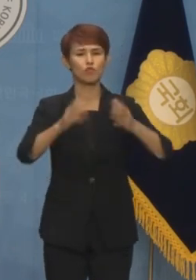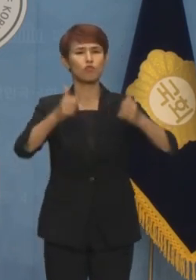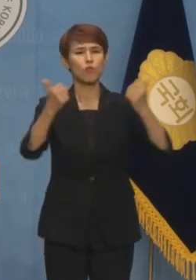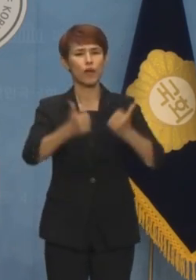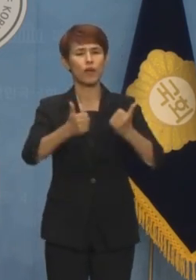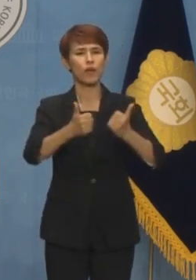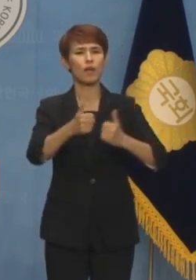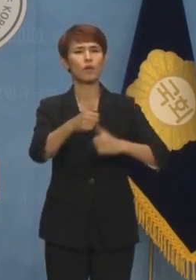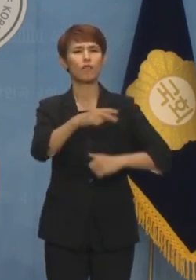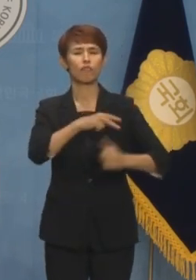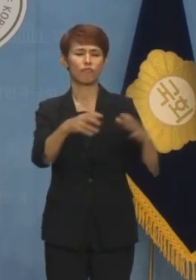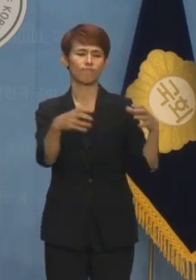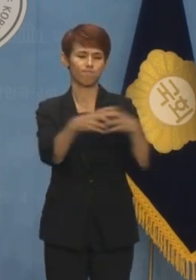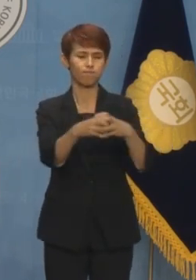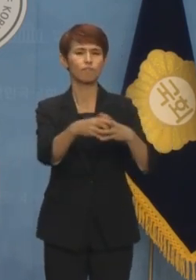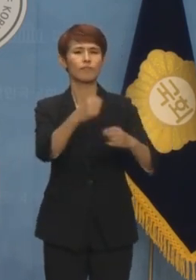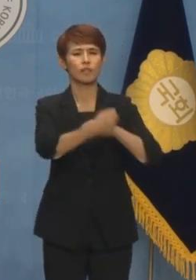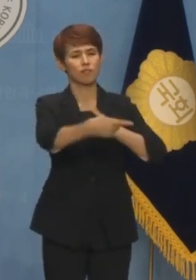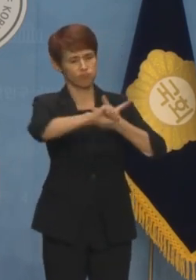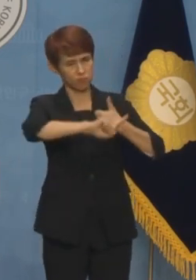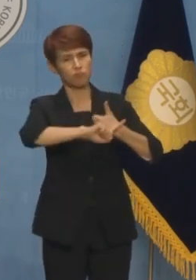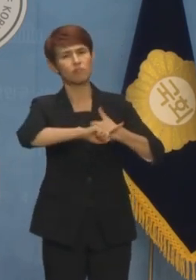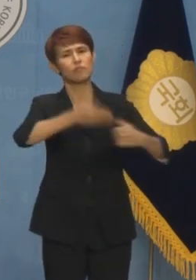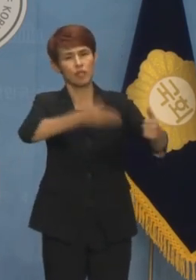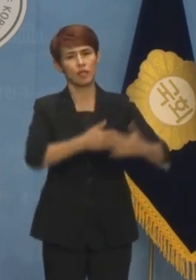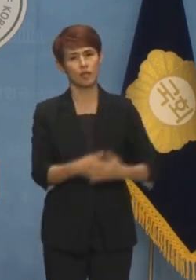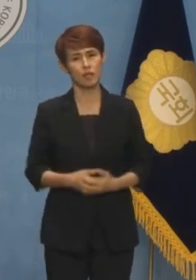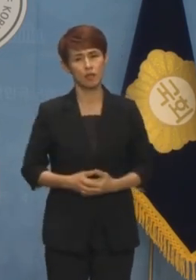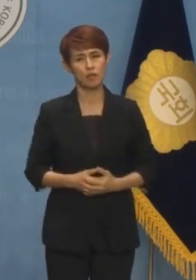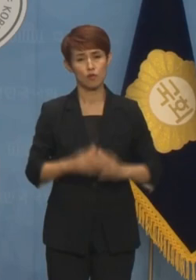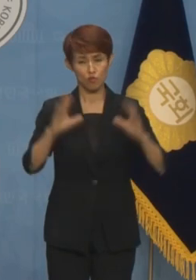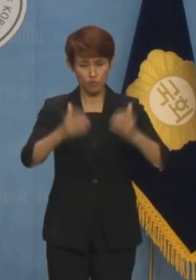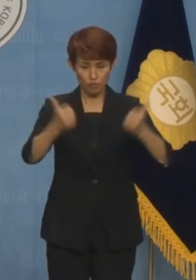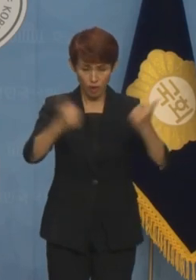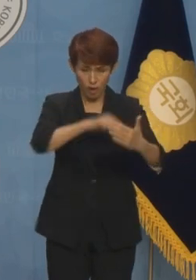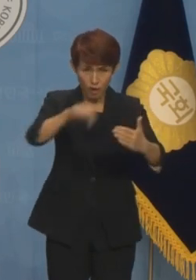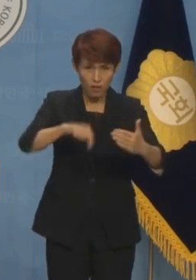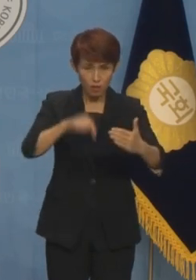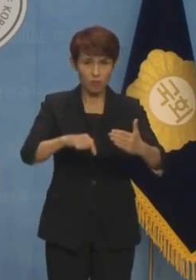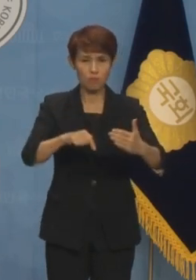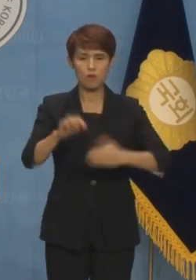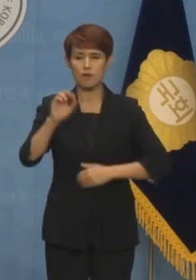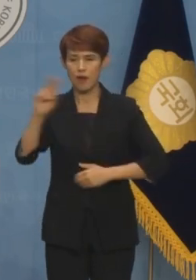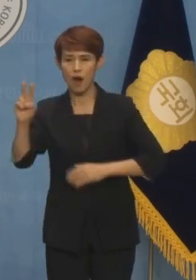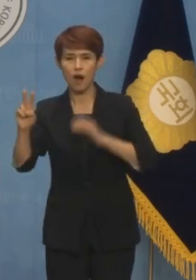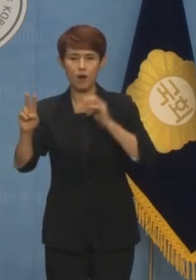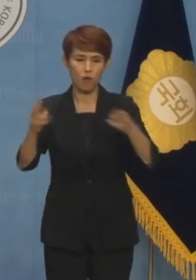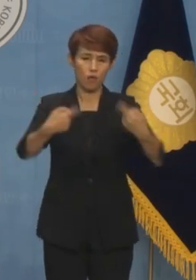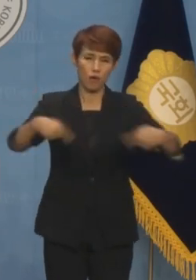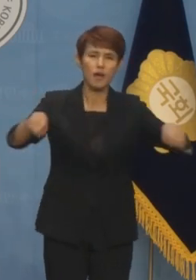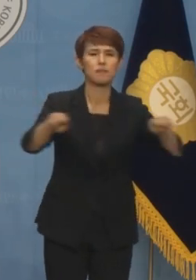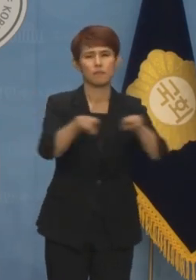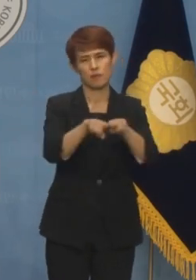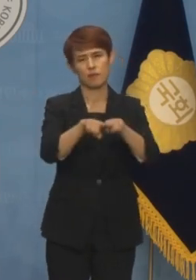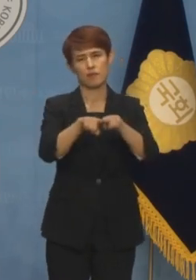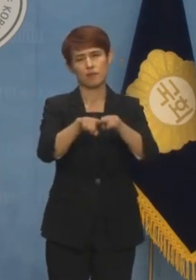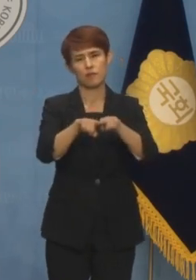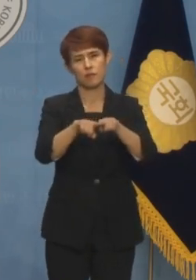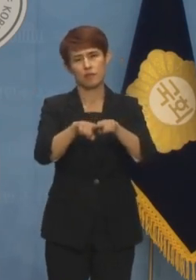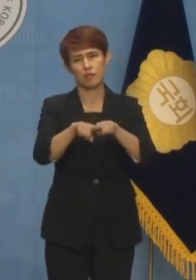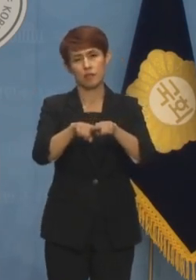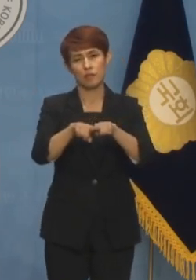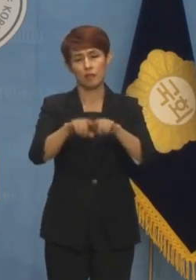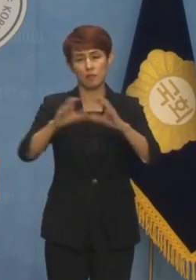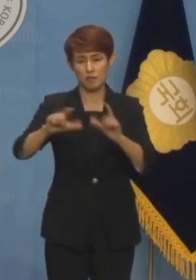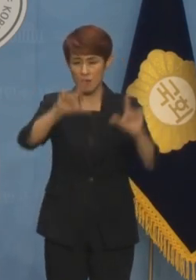원구성에 협조하고 국회에 증언해서 야당과 함께 시급한 민생 회복